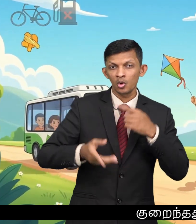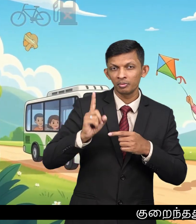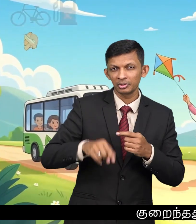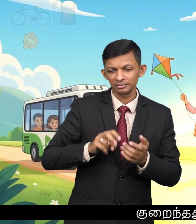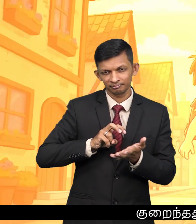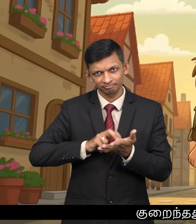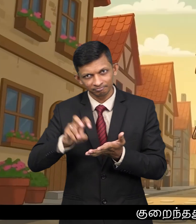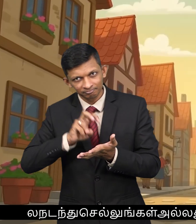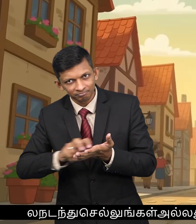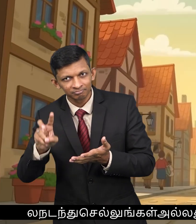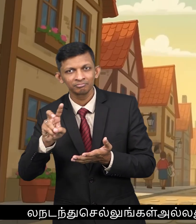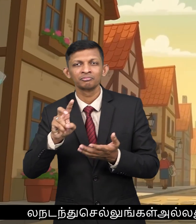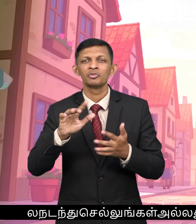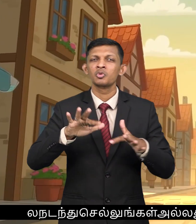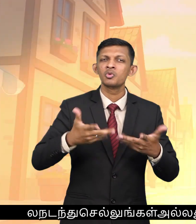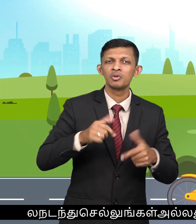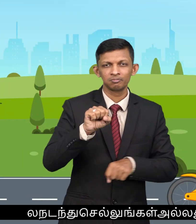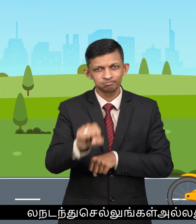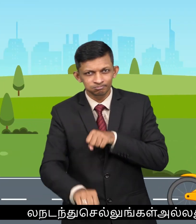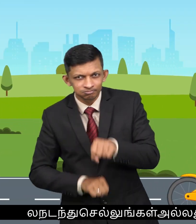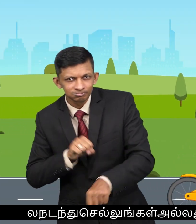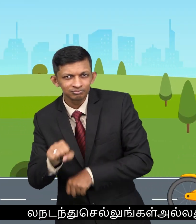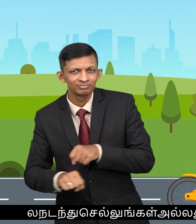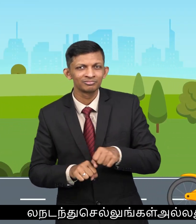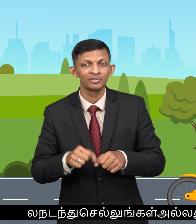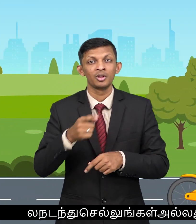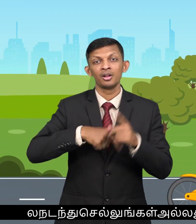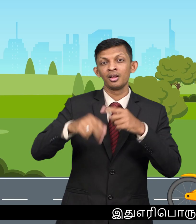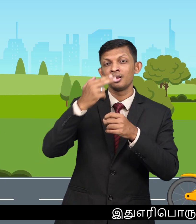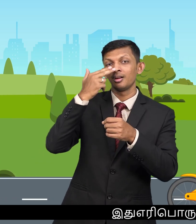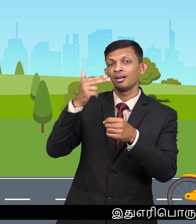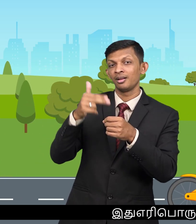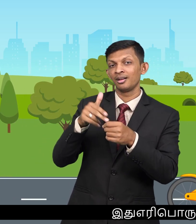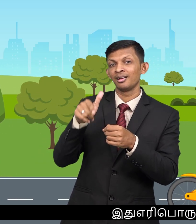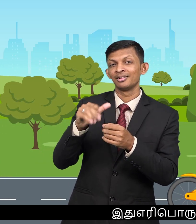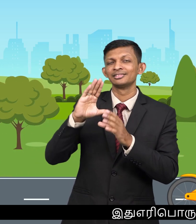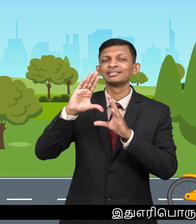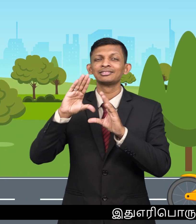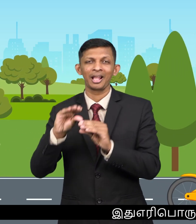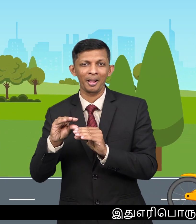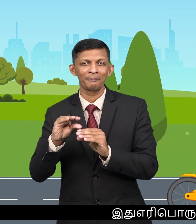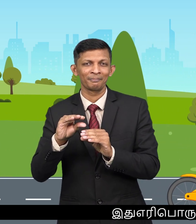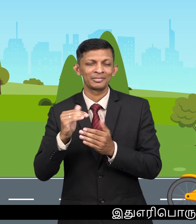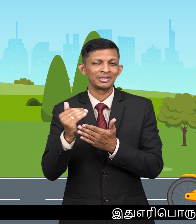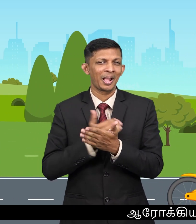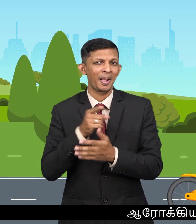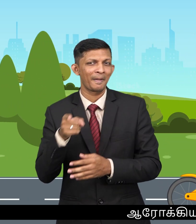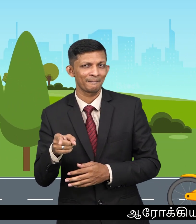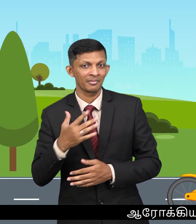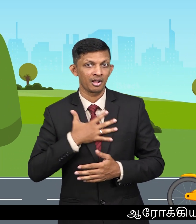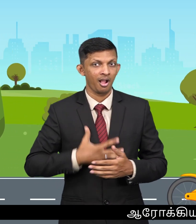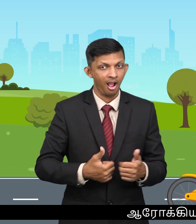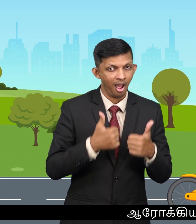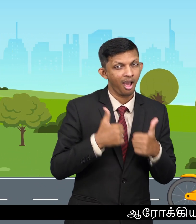குறைந்த தூரங்களுக்கு செல்ல நடந்து செல்லுங்கள் அல்லது மிதிவண்டியை பயன்படுத்துங்கள். இது எரிபொருளை சேமிப்பதோடு